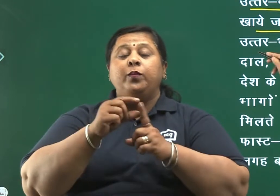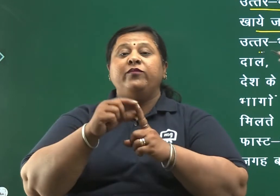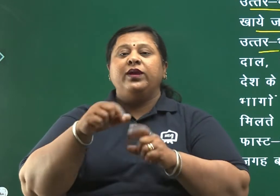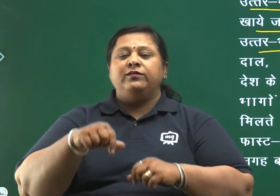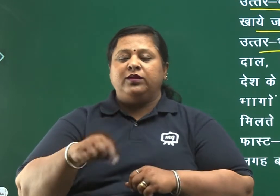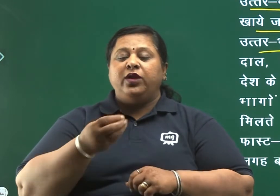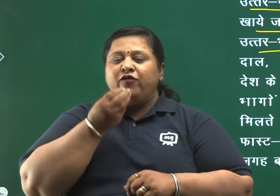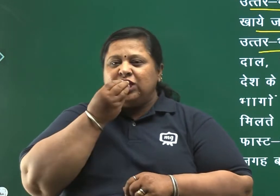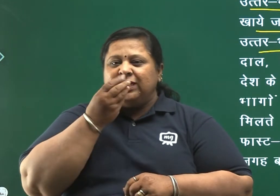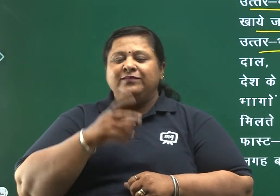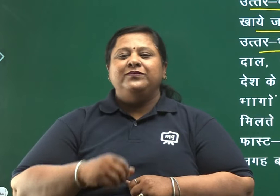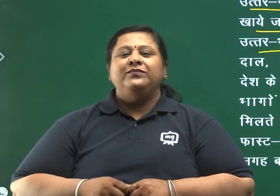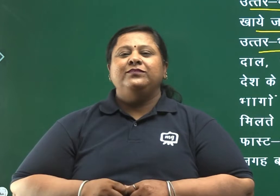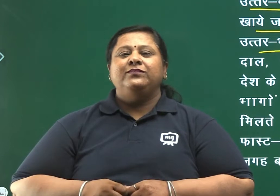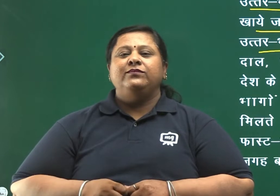व्यंजन